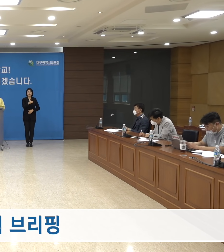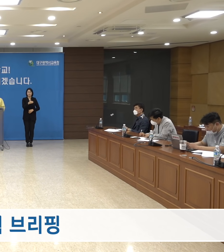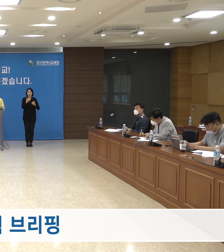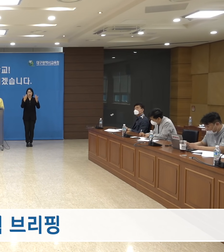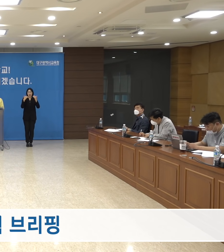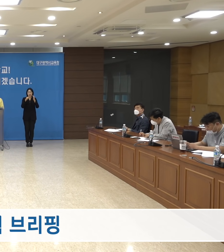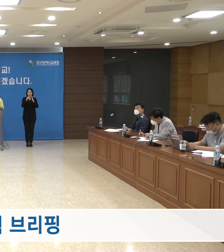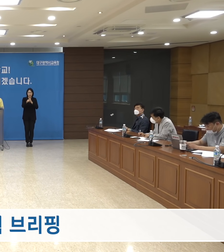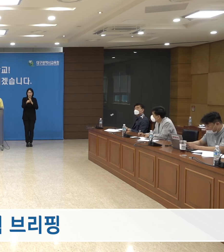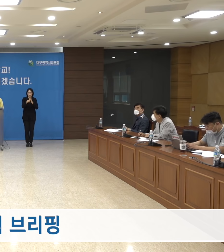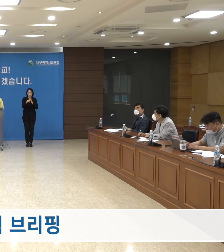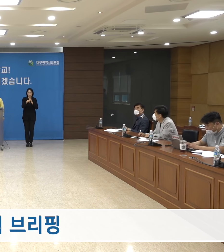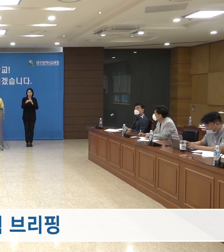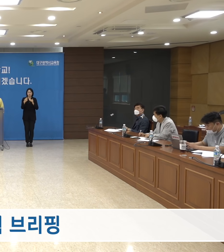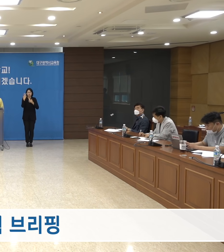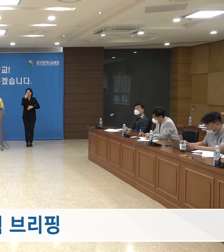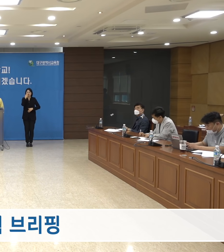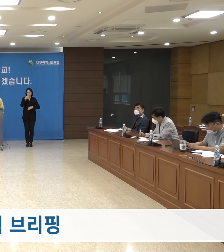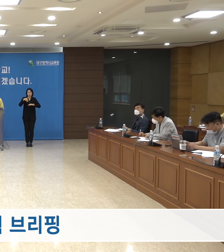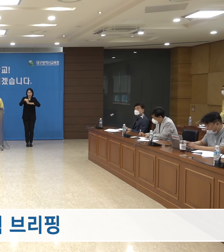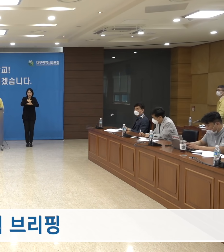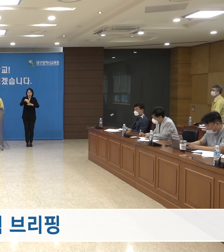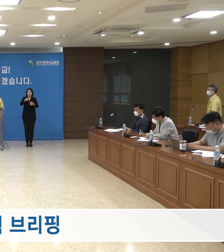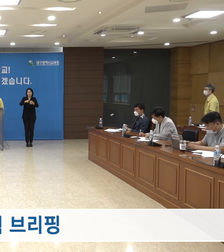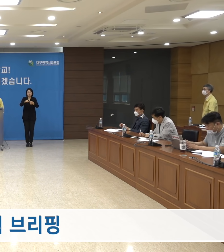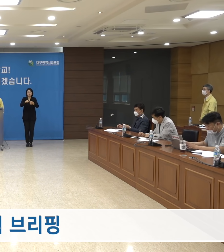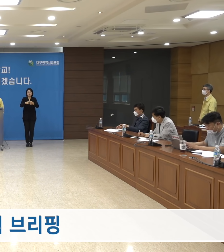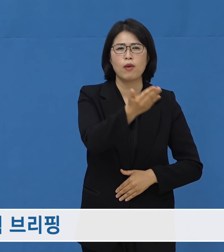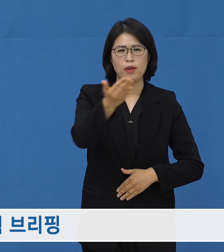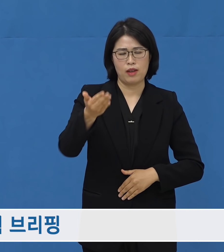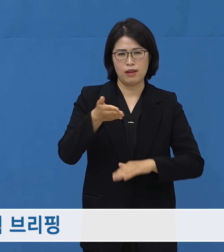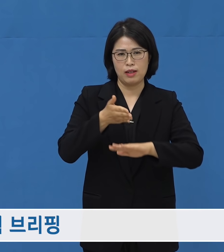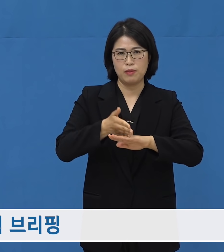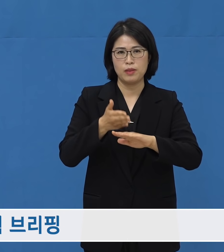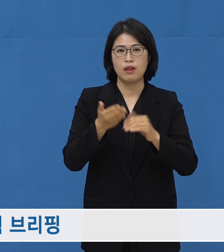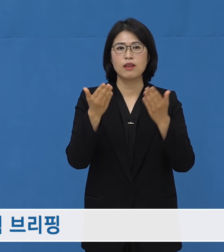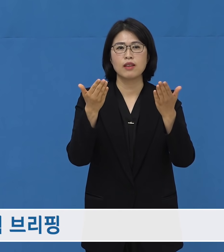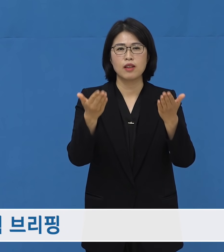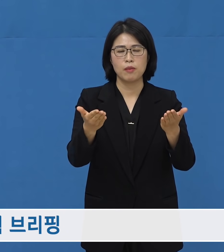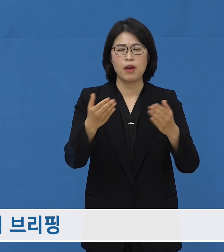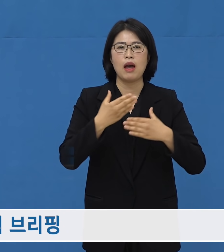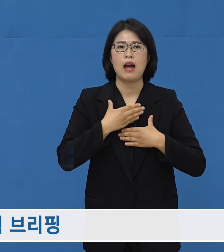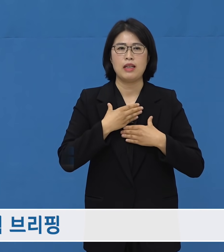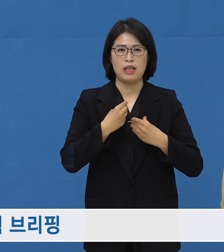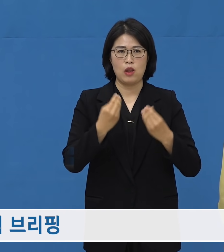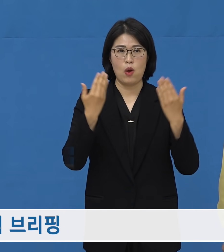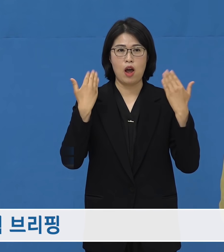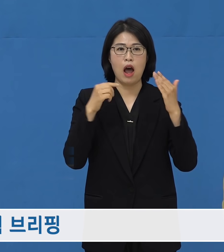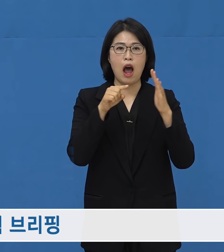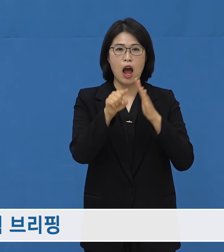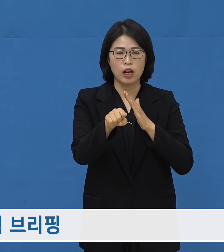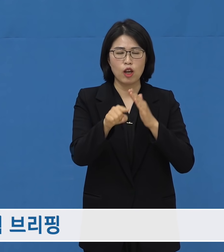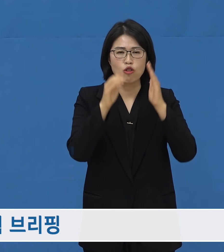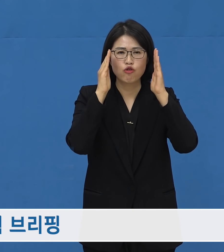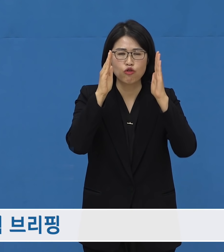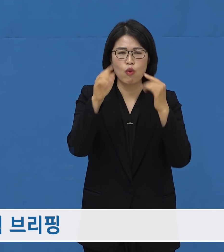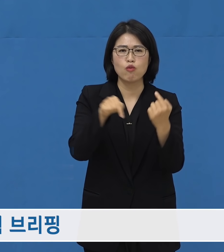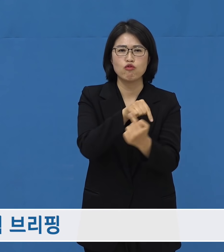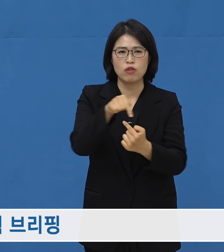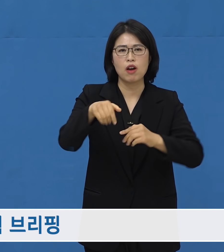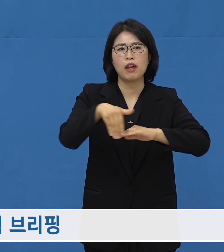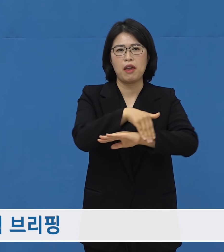오늘은 어버이날입니다. 이 땅의 모든 어버이들께 감사드리며 안전한 등교 수업 운영 계획에